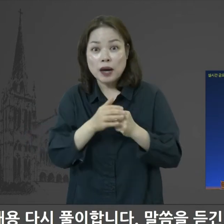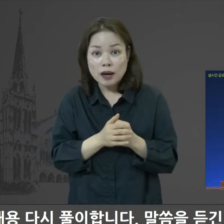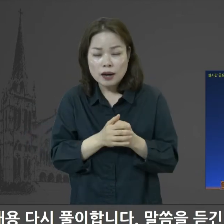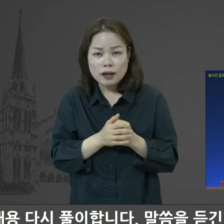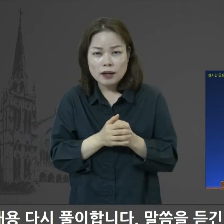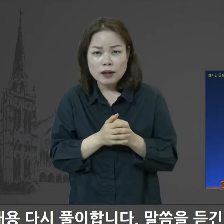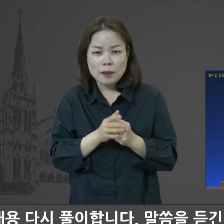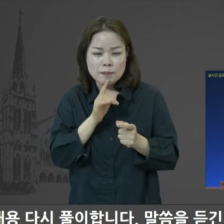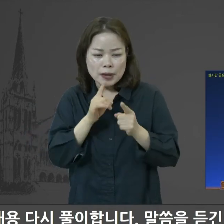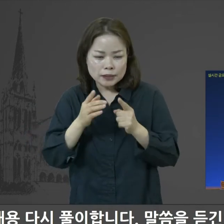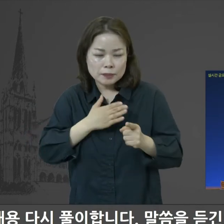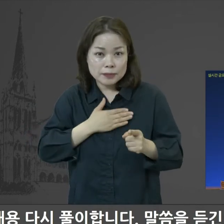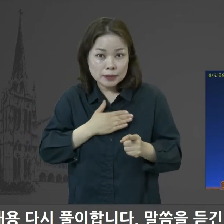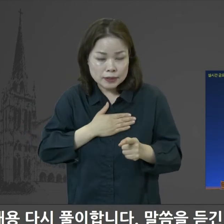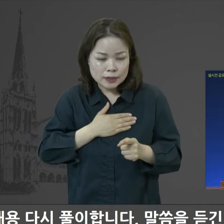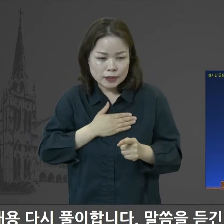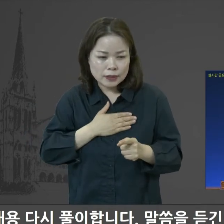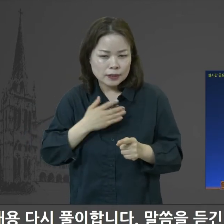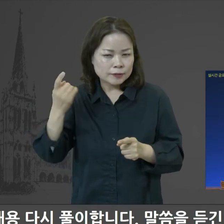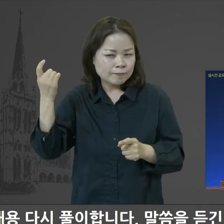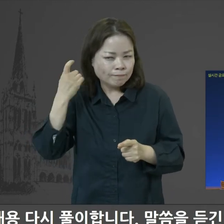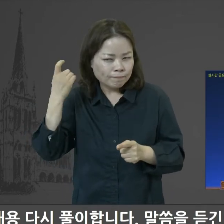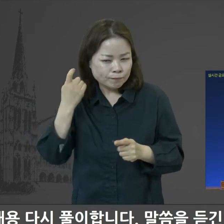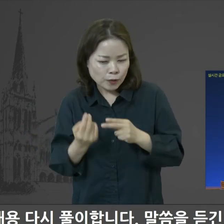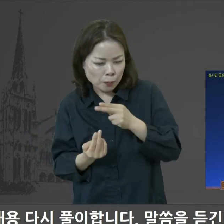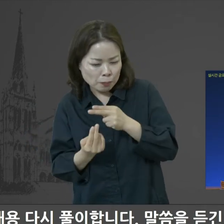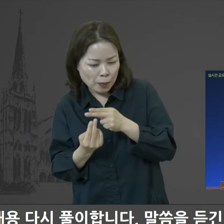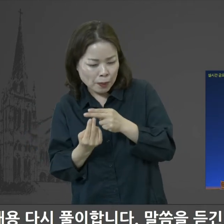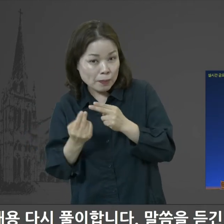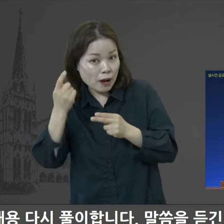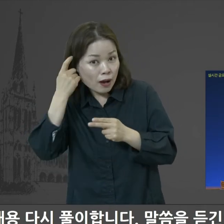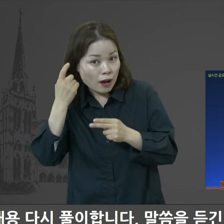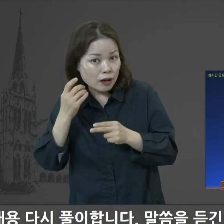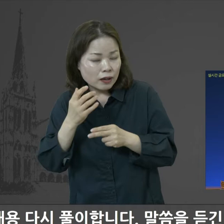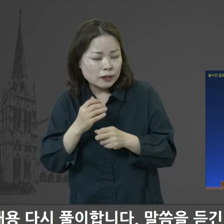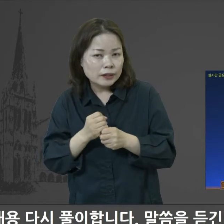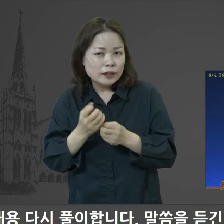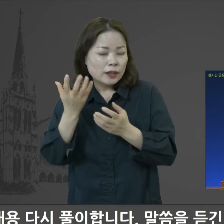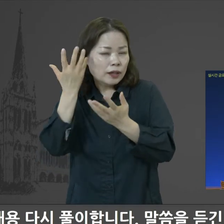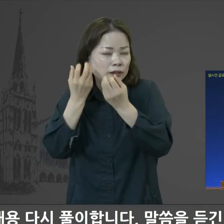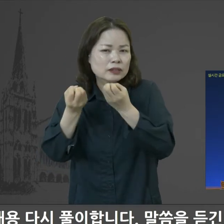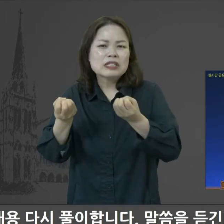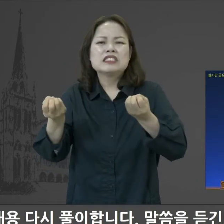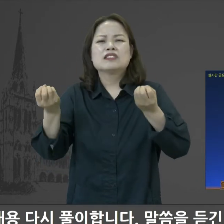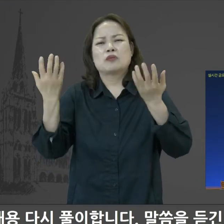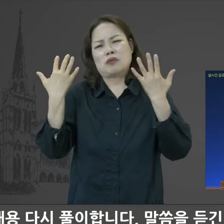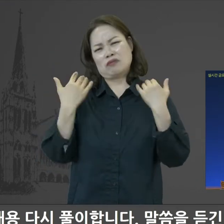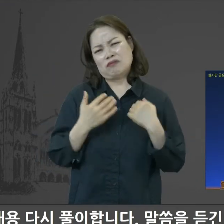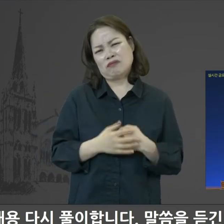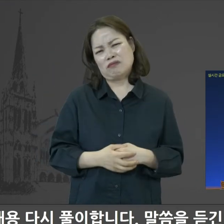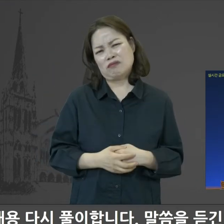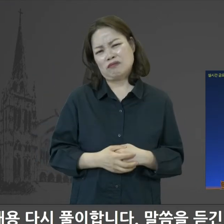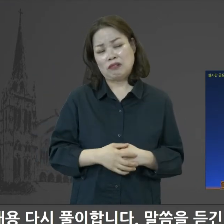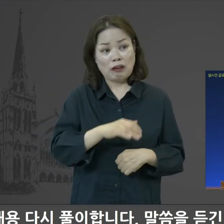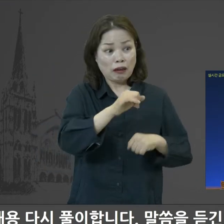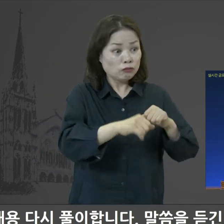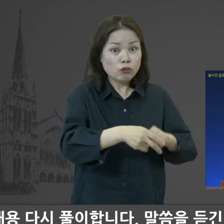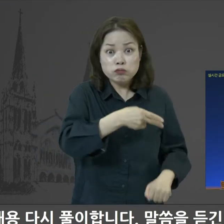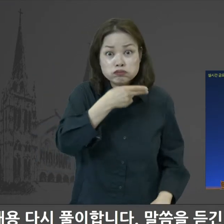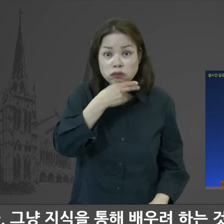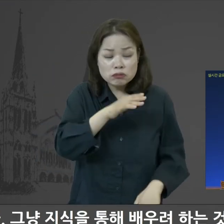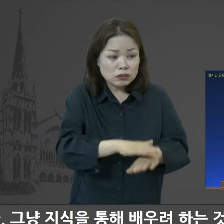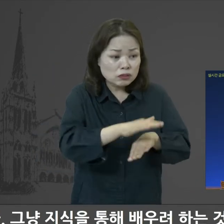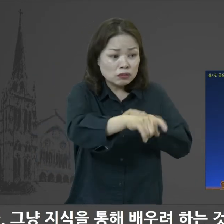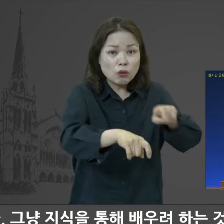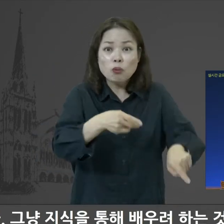말씀이 나한테 일단 들어와서 누적이 된 것 같은데 그게 자꾸 까먹어지는 사람, 그러니까 행동으로 안